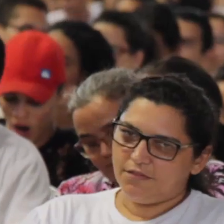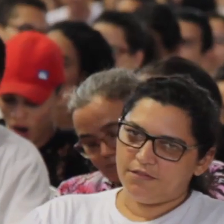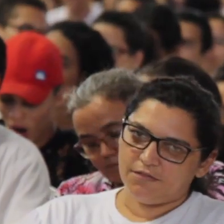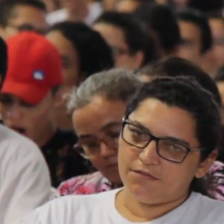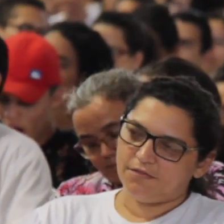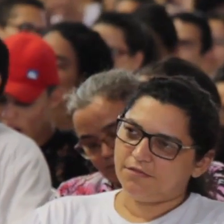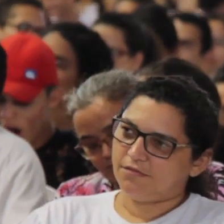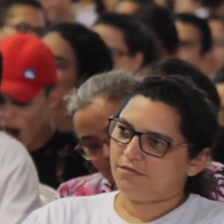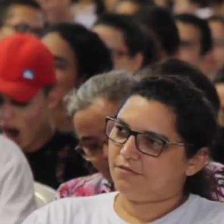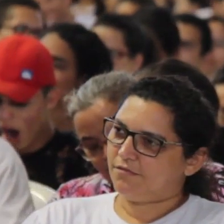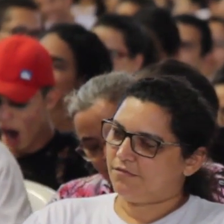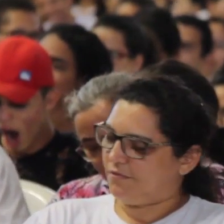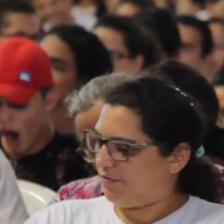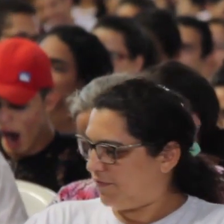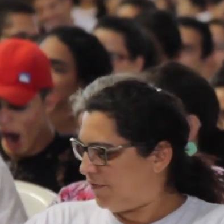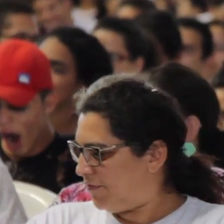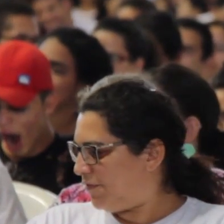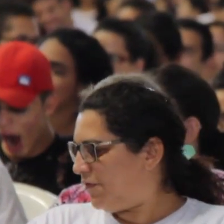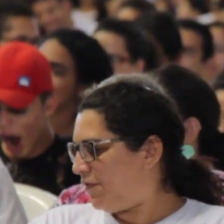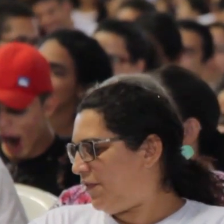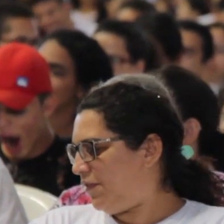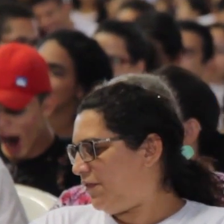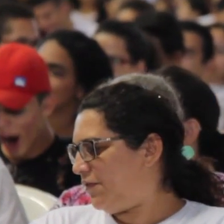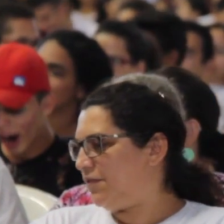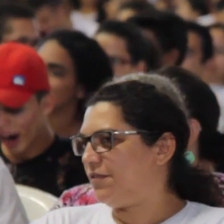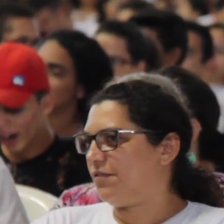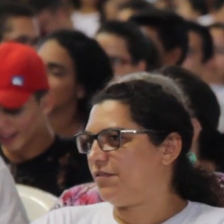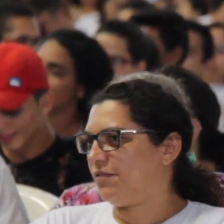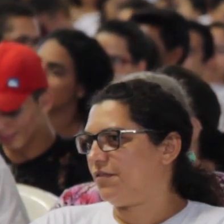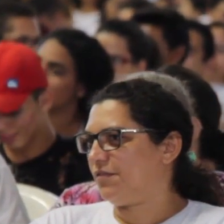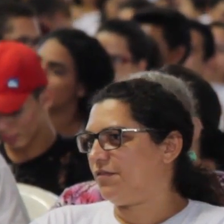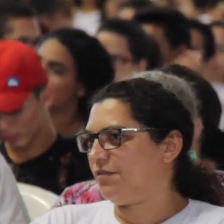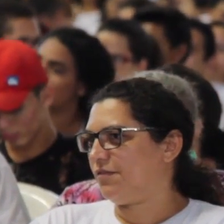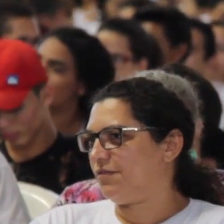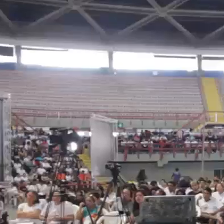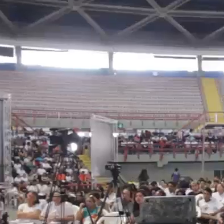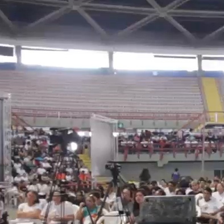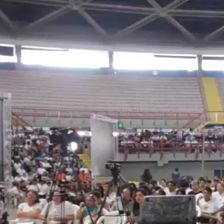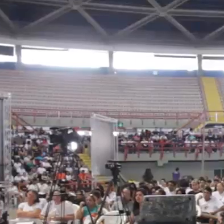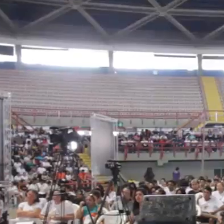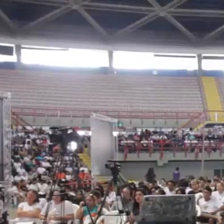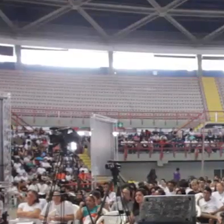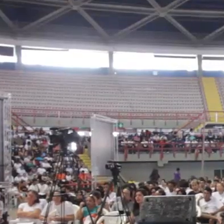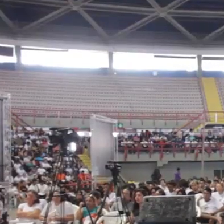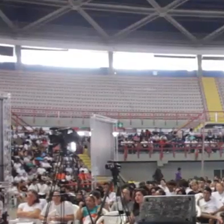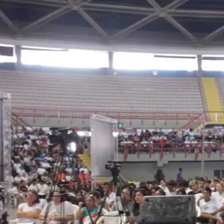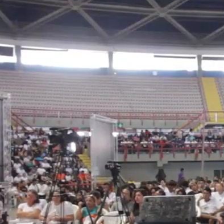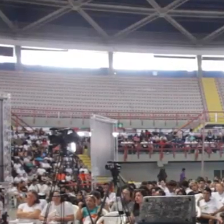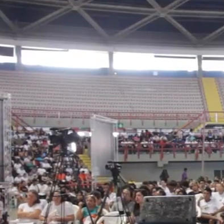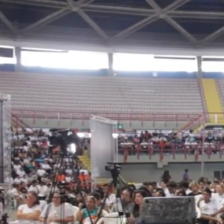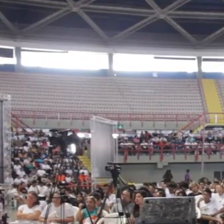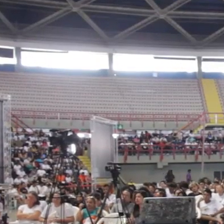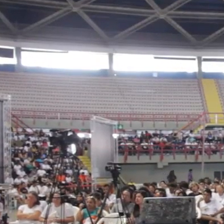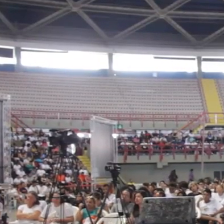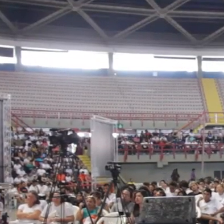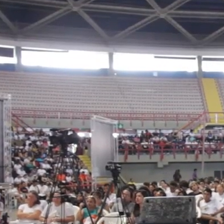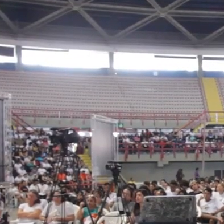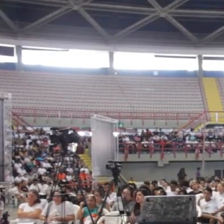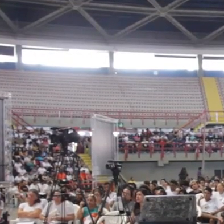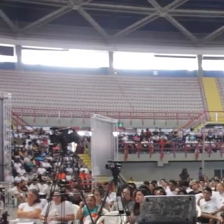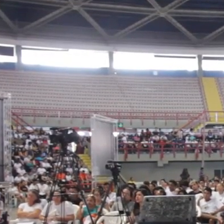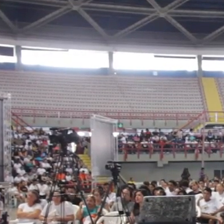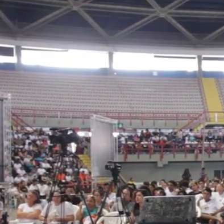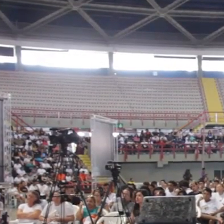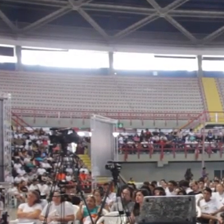botar o nós. A primeira pessoa do plural. Tipo assim, ó. Devemos nos unir. Devemos nos